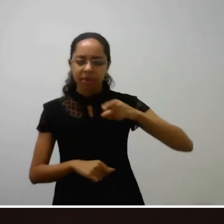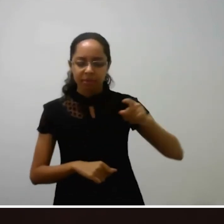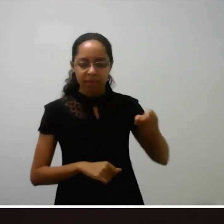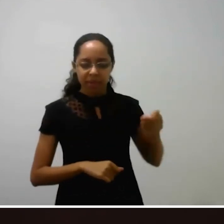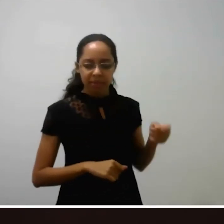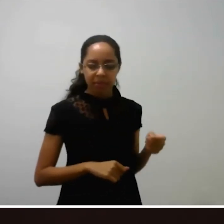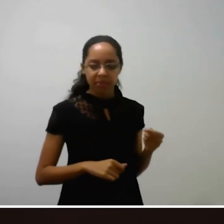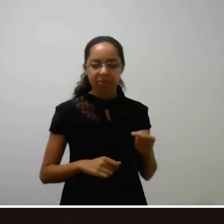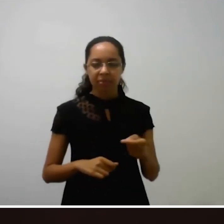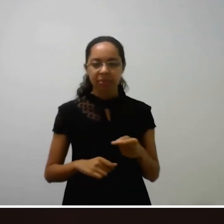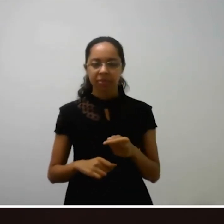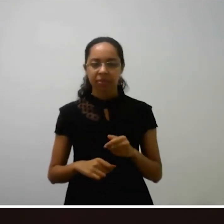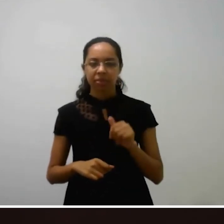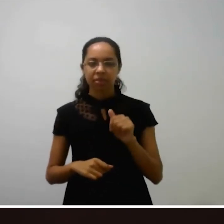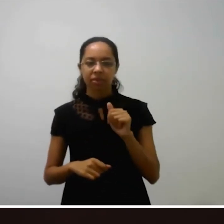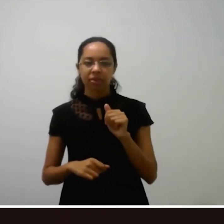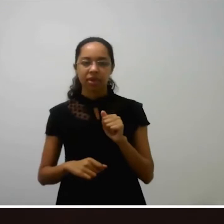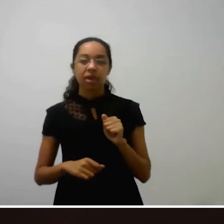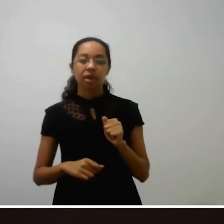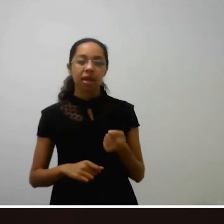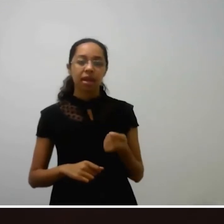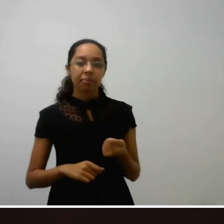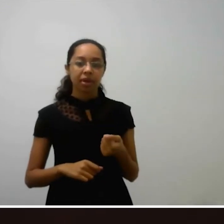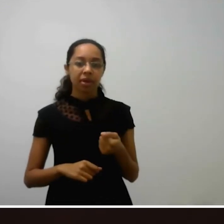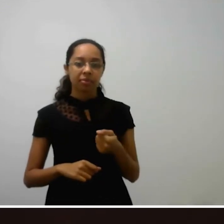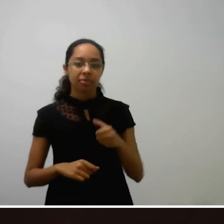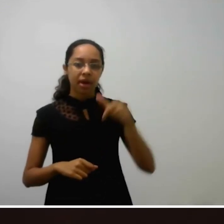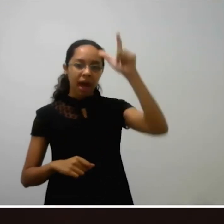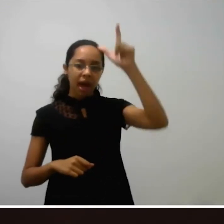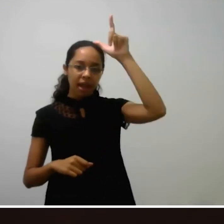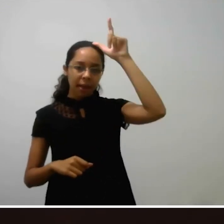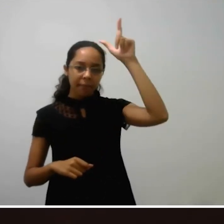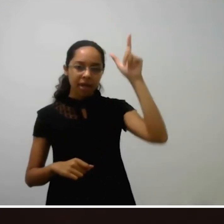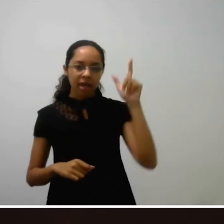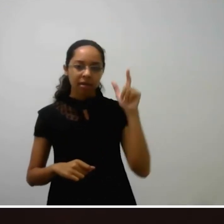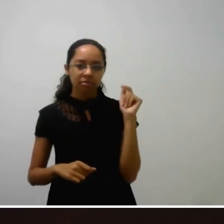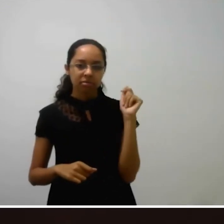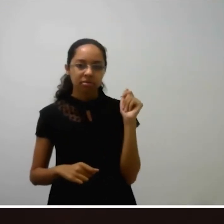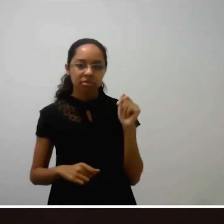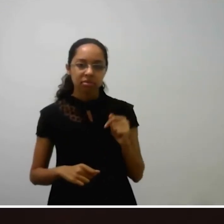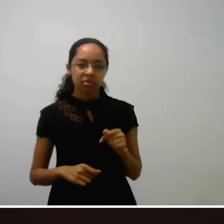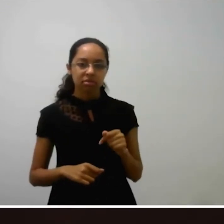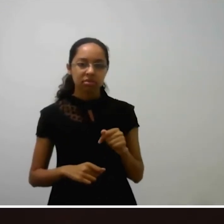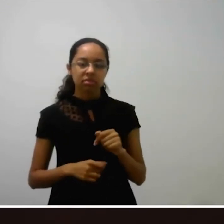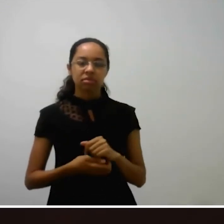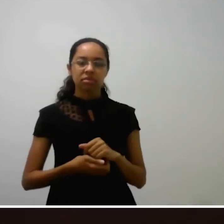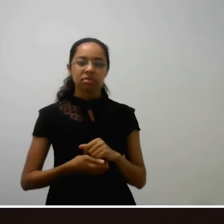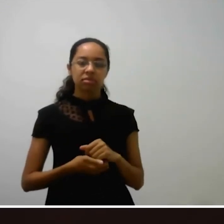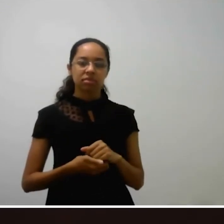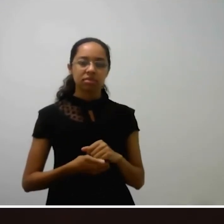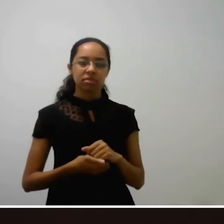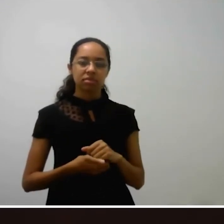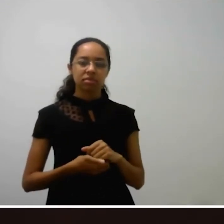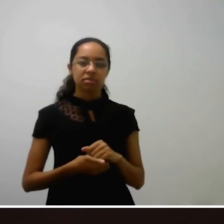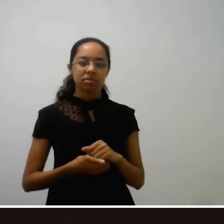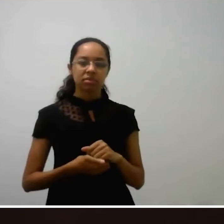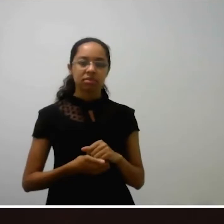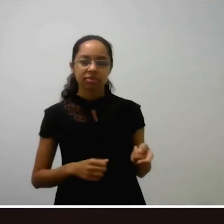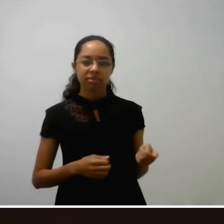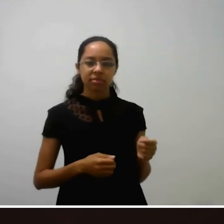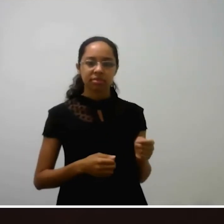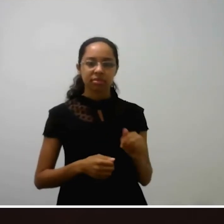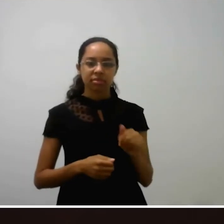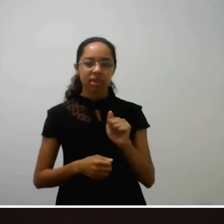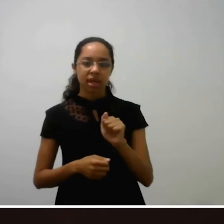da França e da Inglaterra, a quem quase toda a cristandade se submeteu ao poder